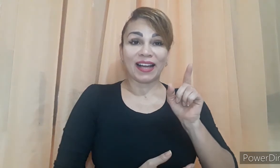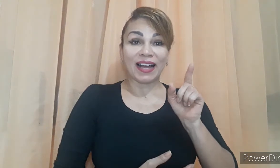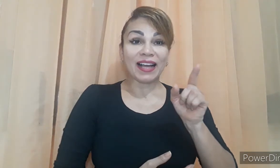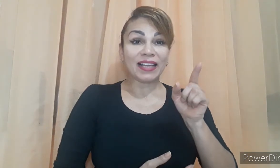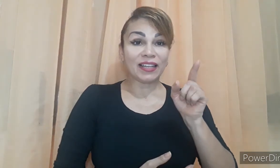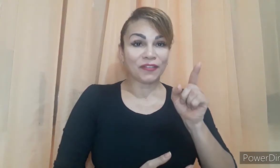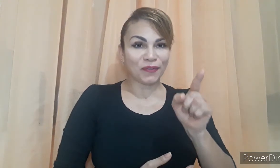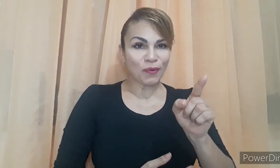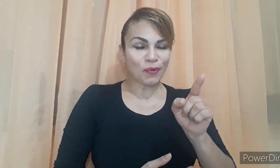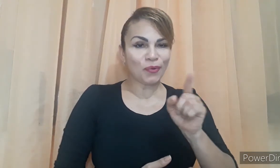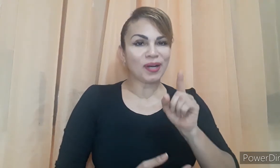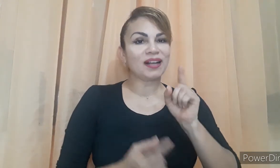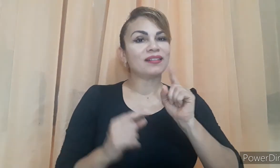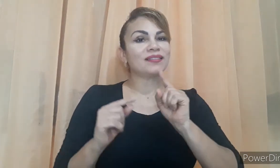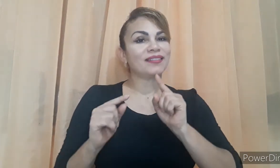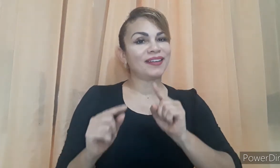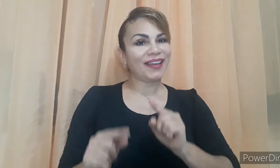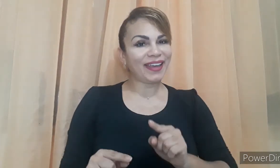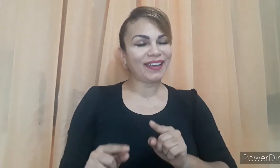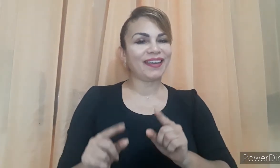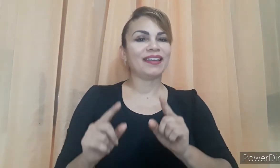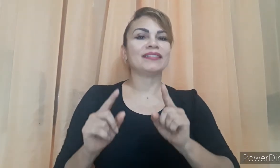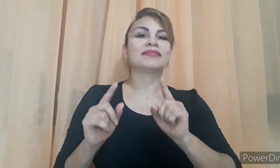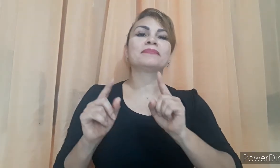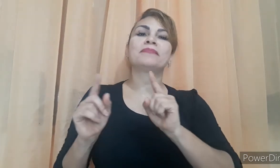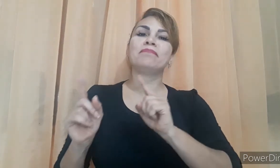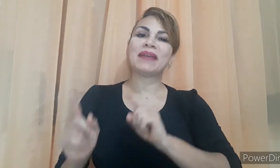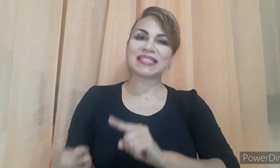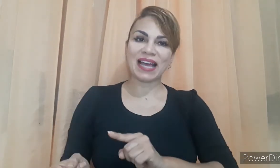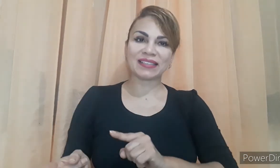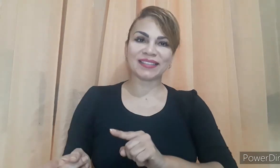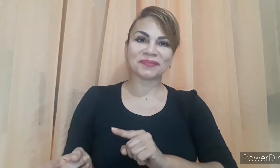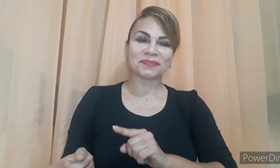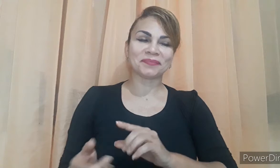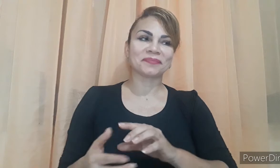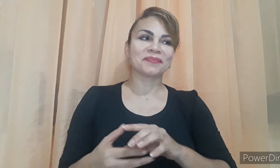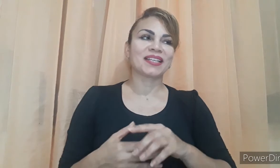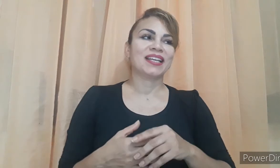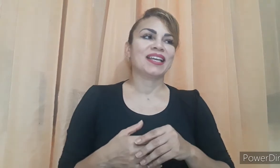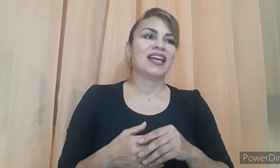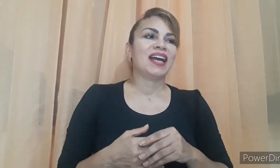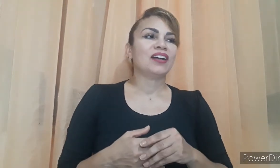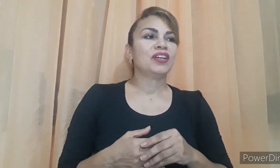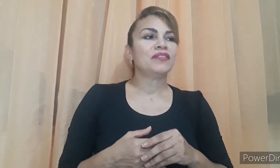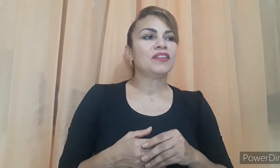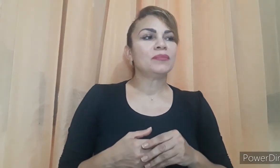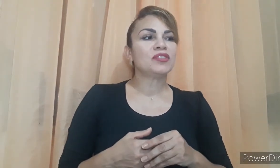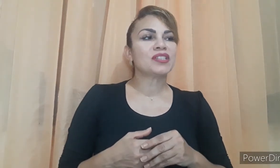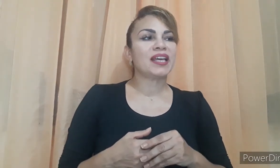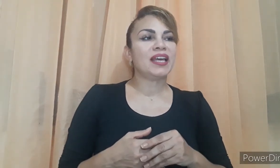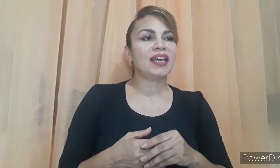a elefoa é pesada. Agora vamos